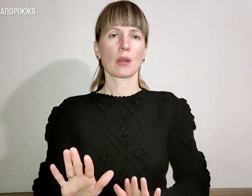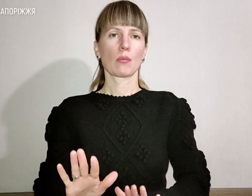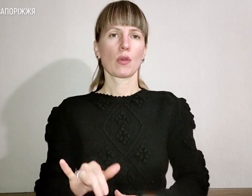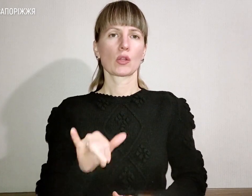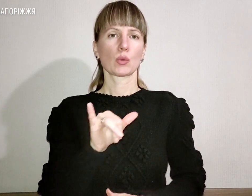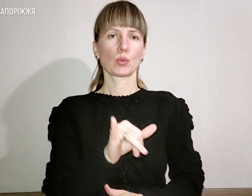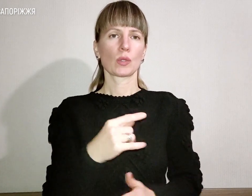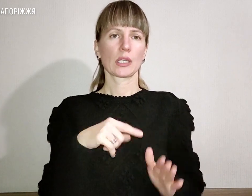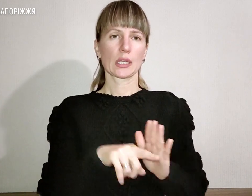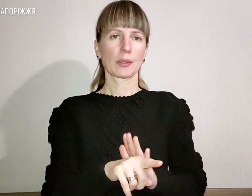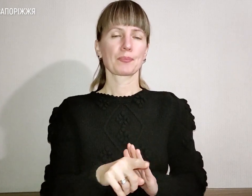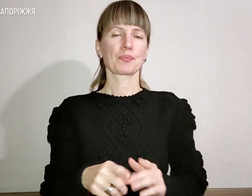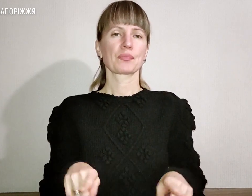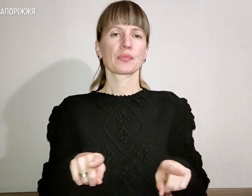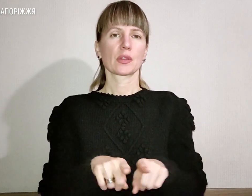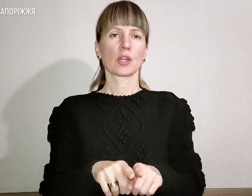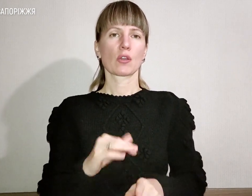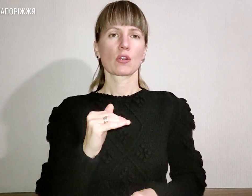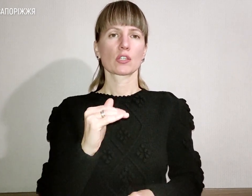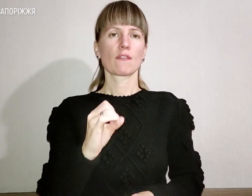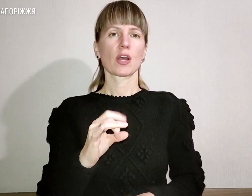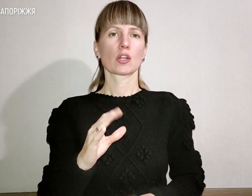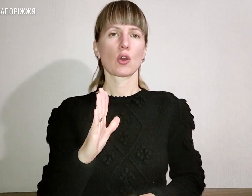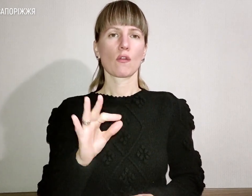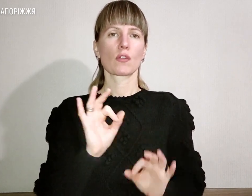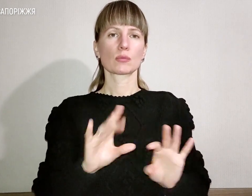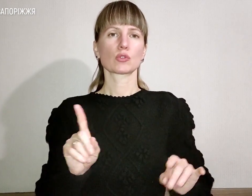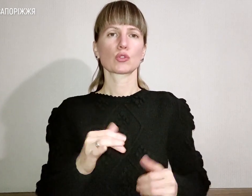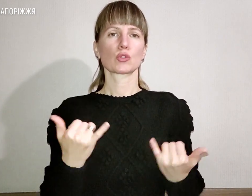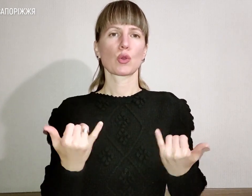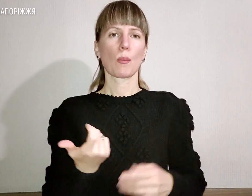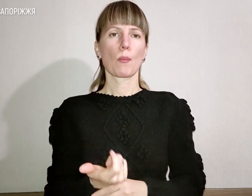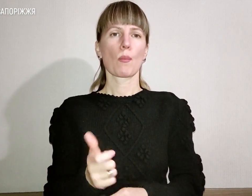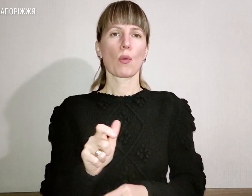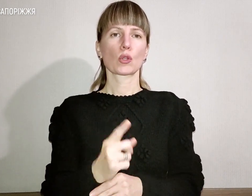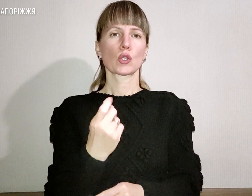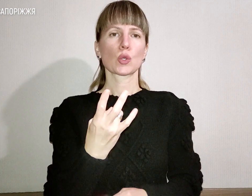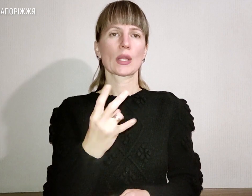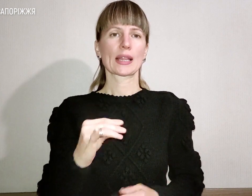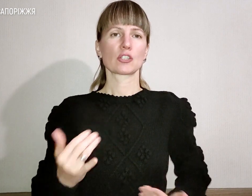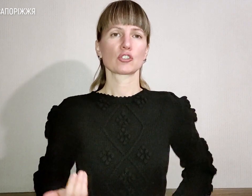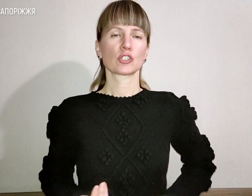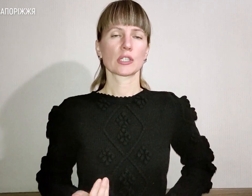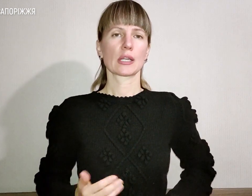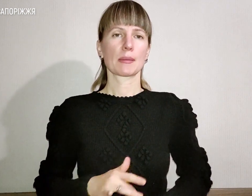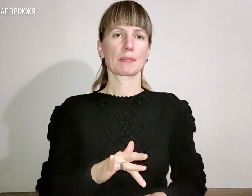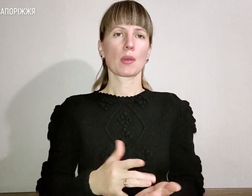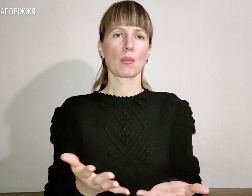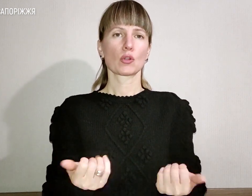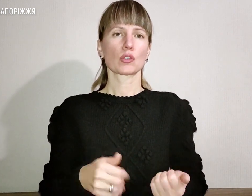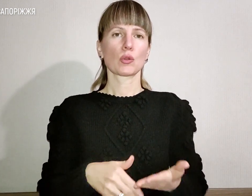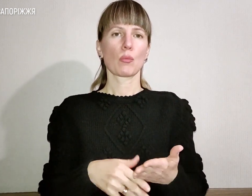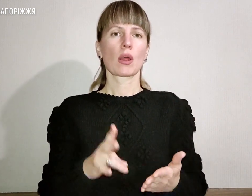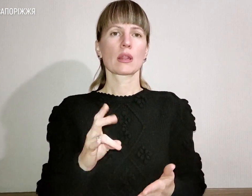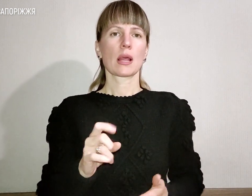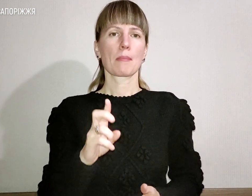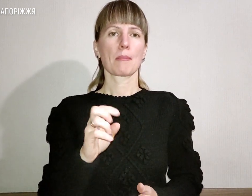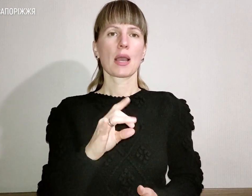них. Також Іван Федоров розповів, що сьогодні понад сотня жителів міста отримали допомогу на базі створеного